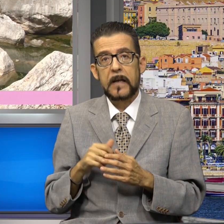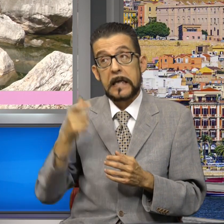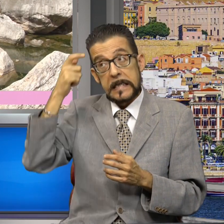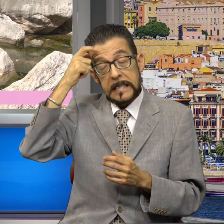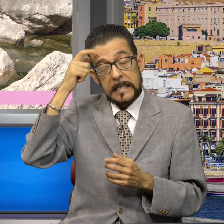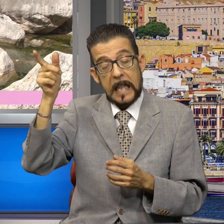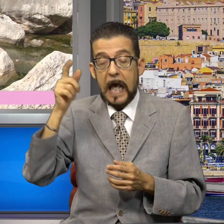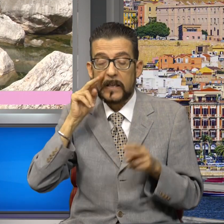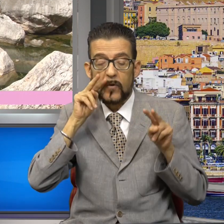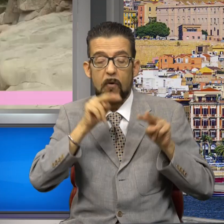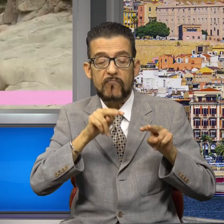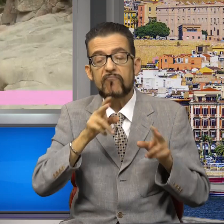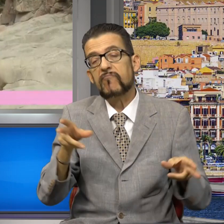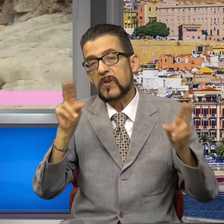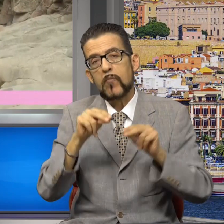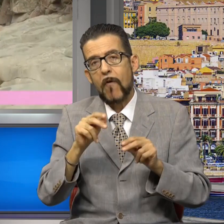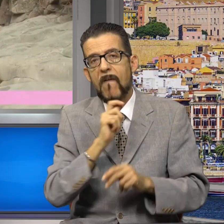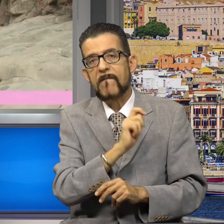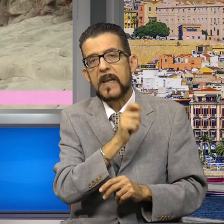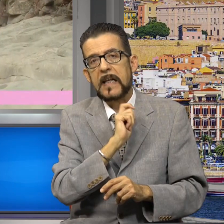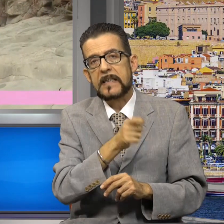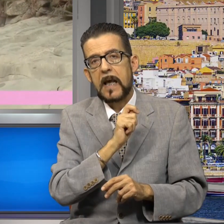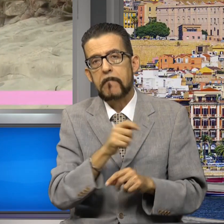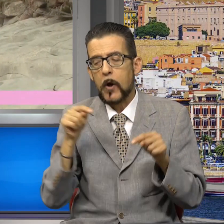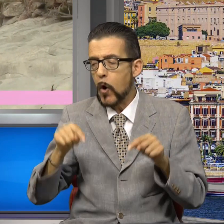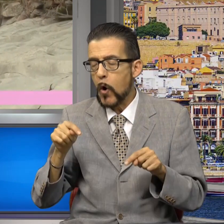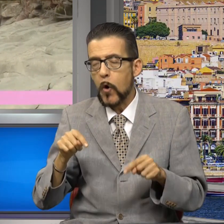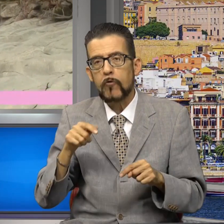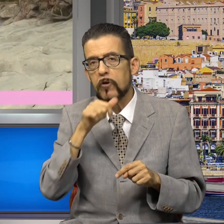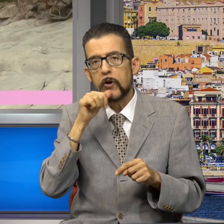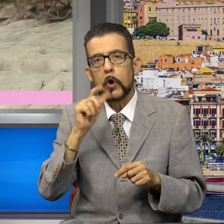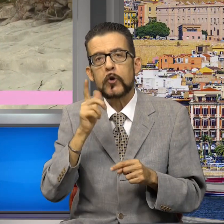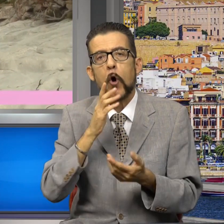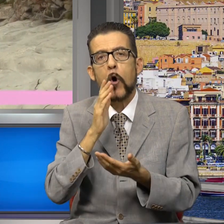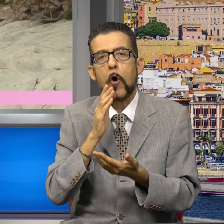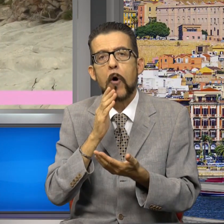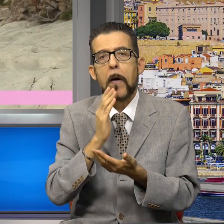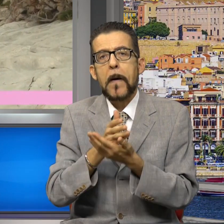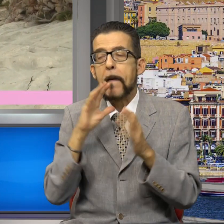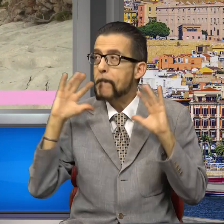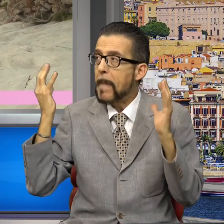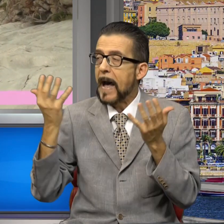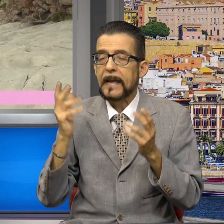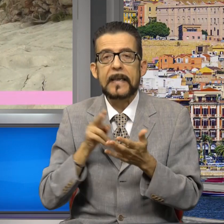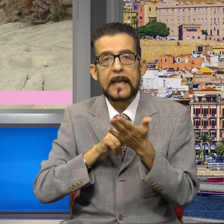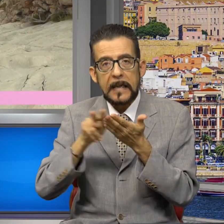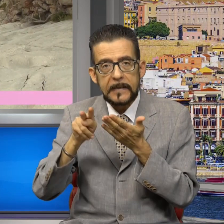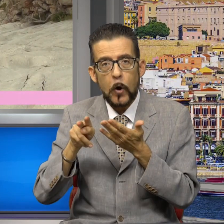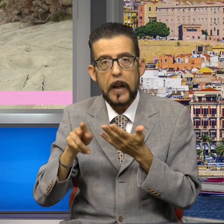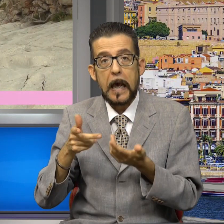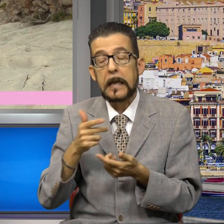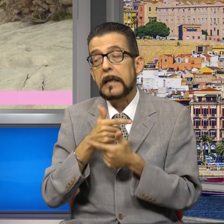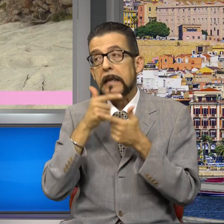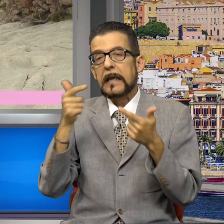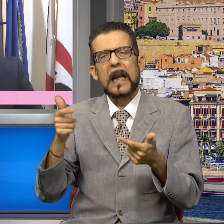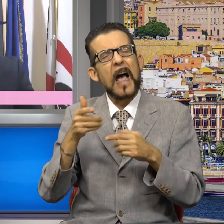anche il sistema di finanziamento che oggi riguarda solo i parchi nazionali e in parte le aree marine protette, peraltro con un grave